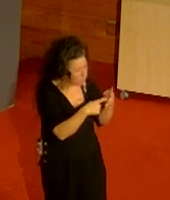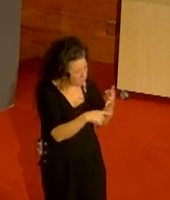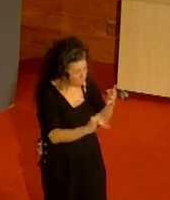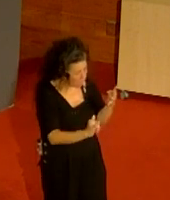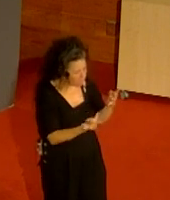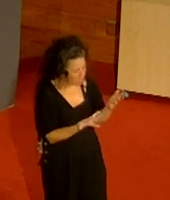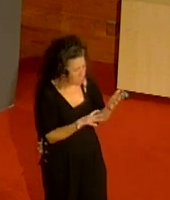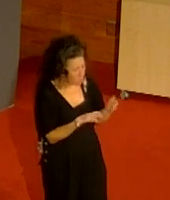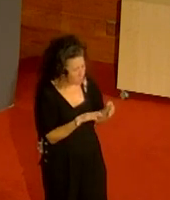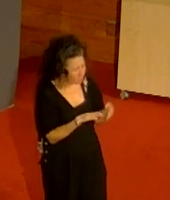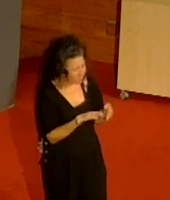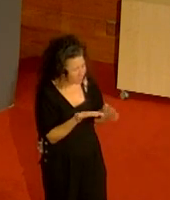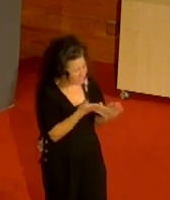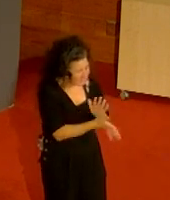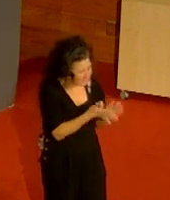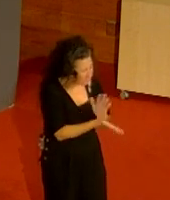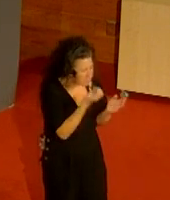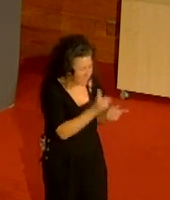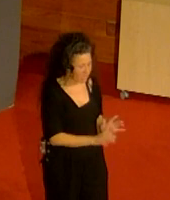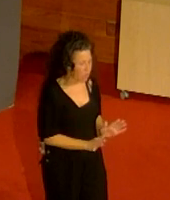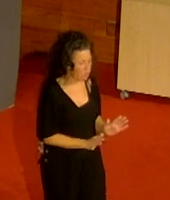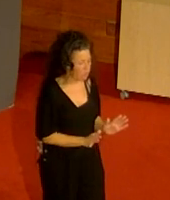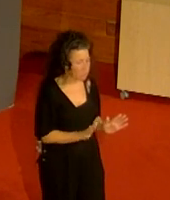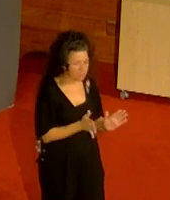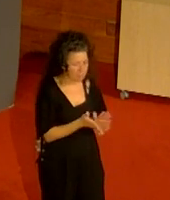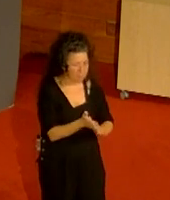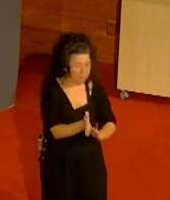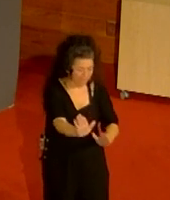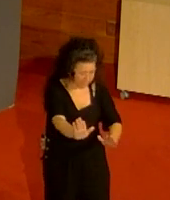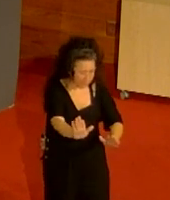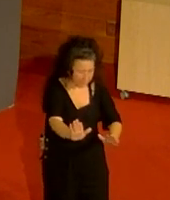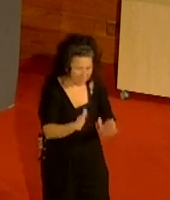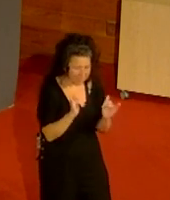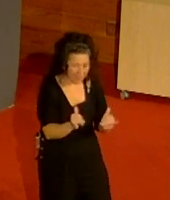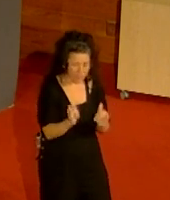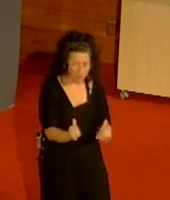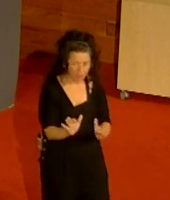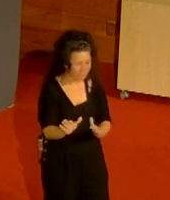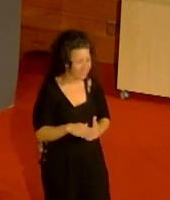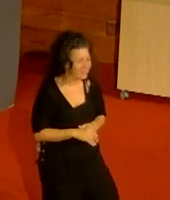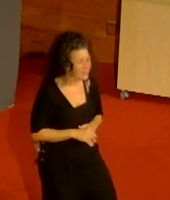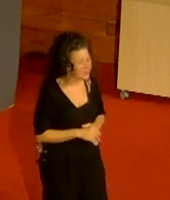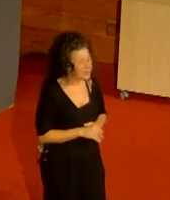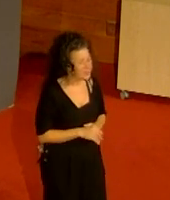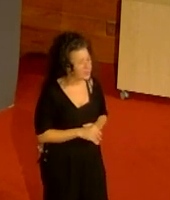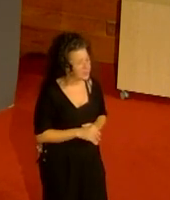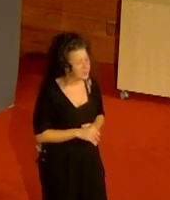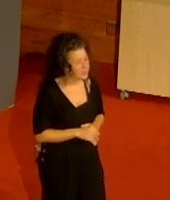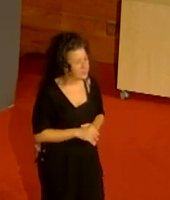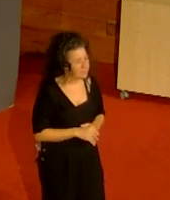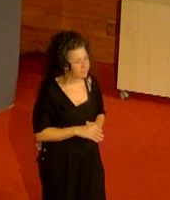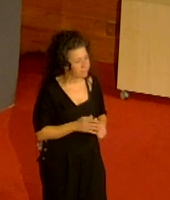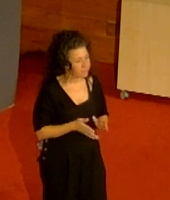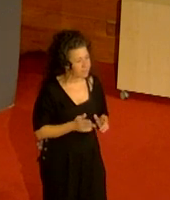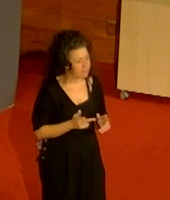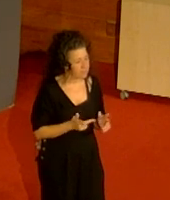¿no? Entonces yo me quedé con... Llego, ¿eh? Voy a llegar, ¿eh? Me quedé un poco con... Cuando salí, me fui